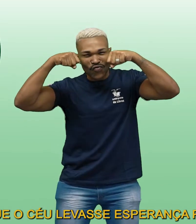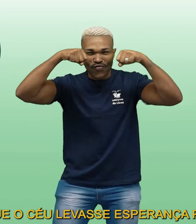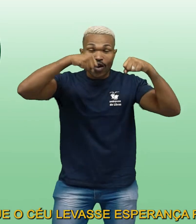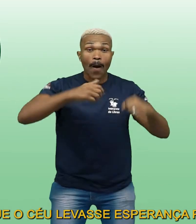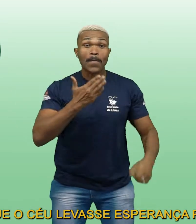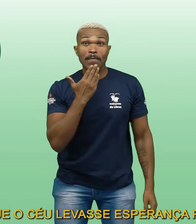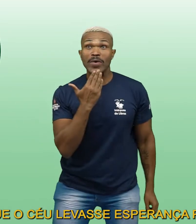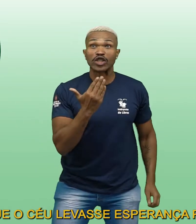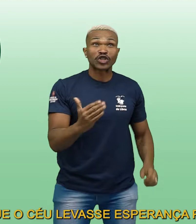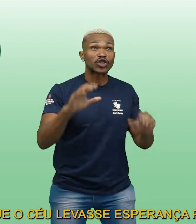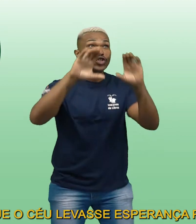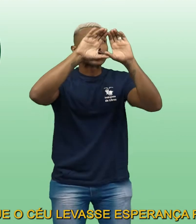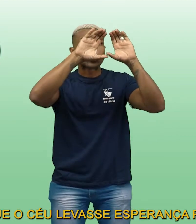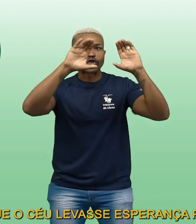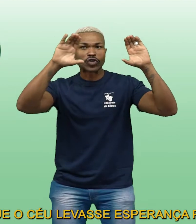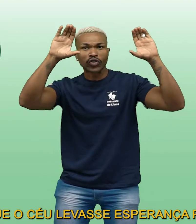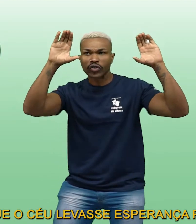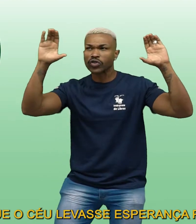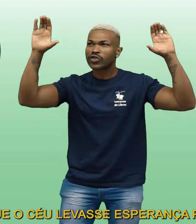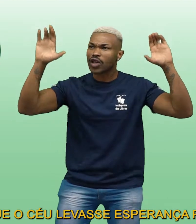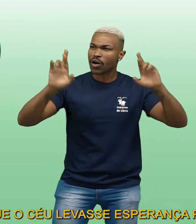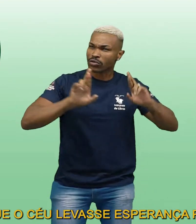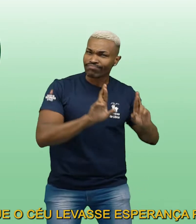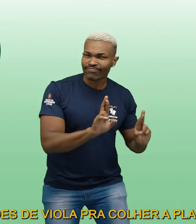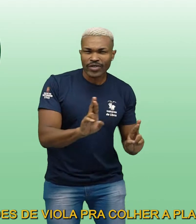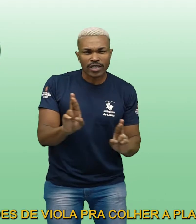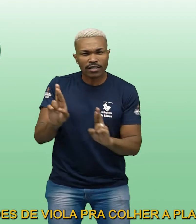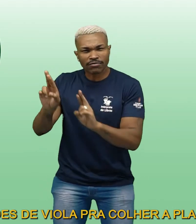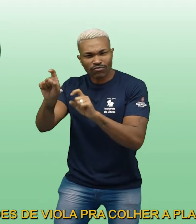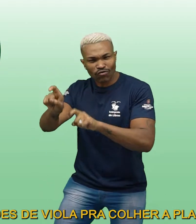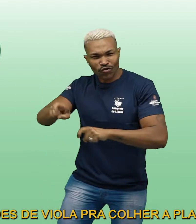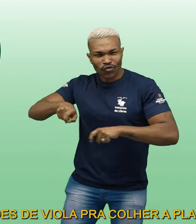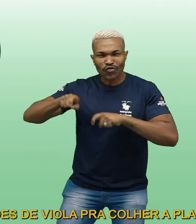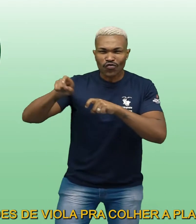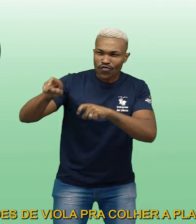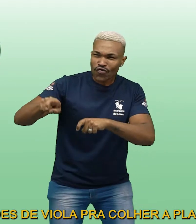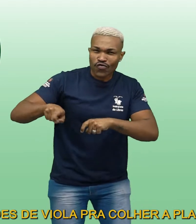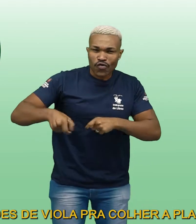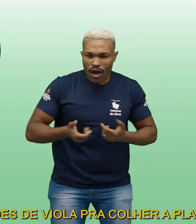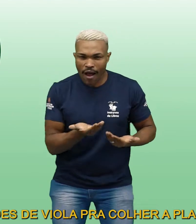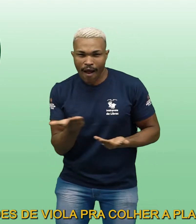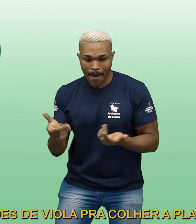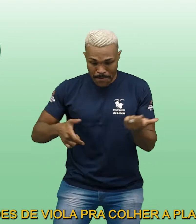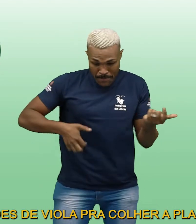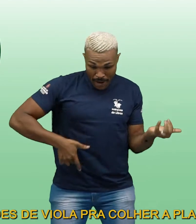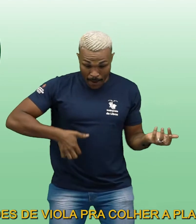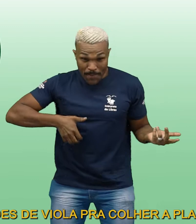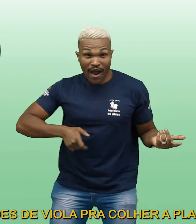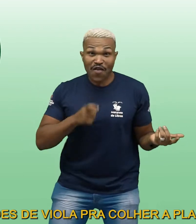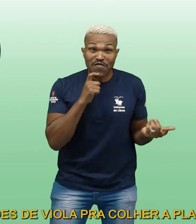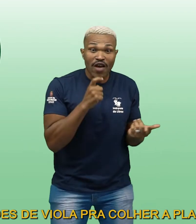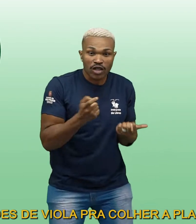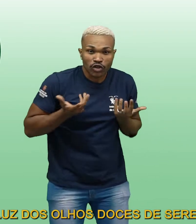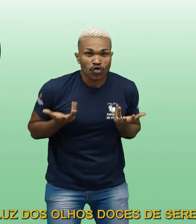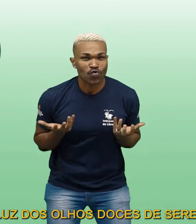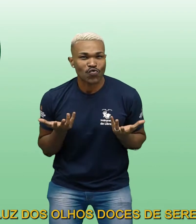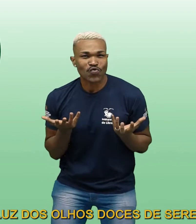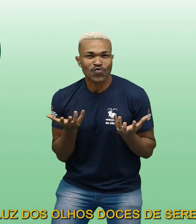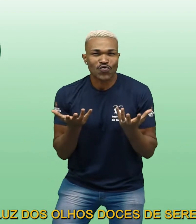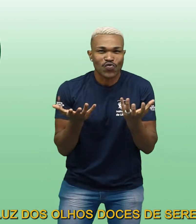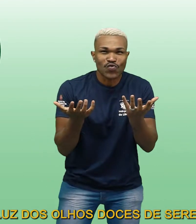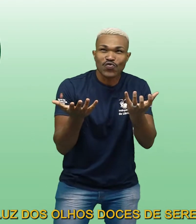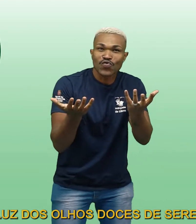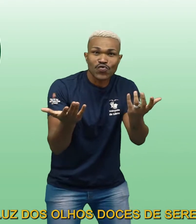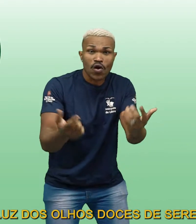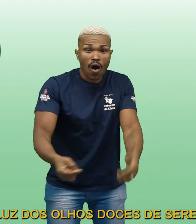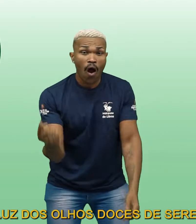Eu pedi que o céu levasse esperança pro sertão, acordes de viola pra colher a plantação. Luz